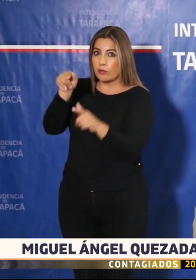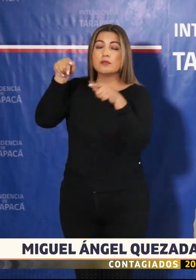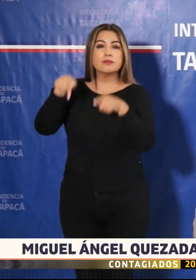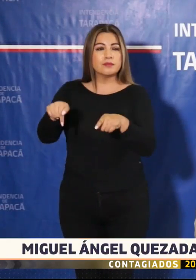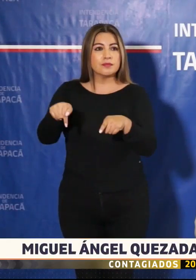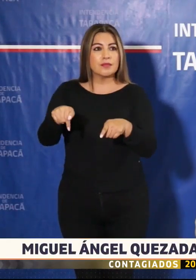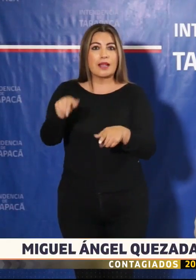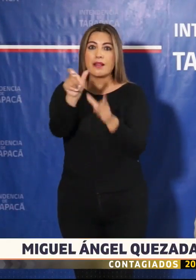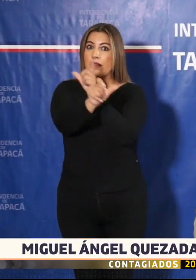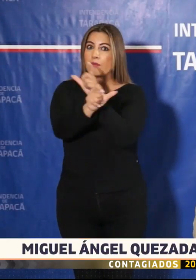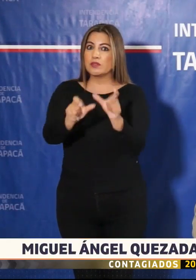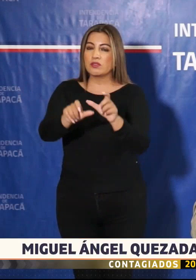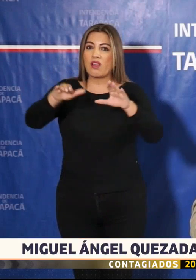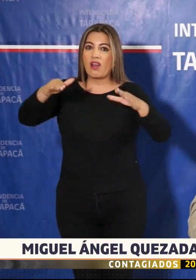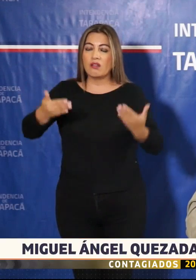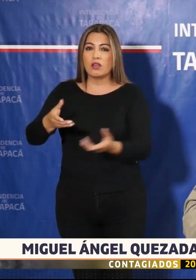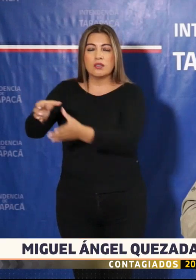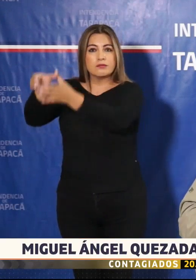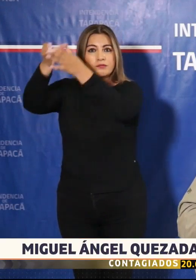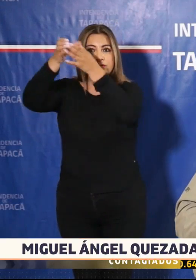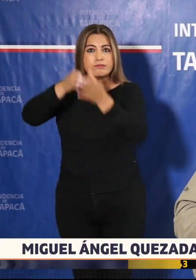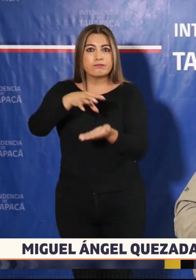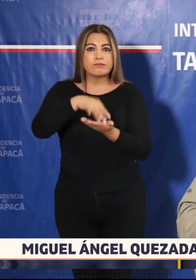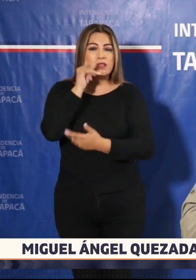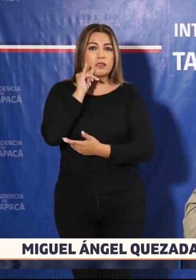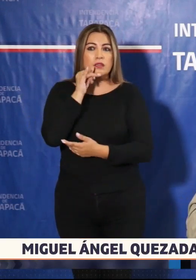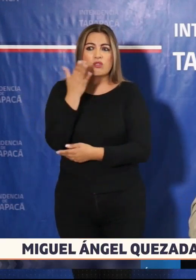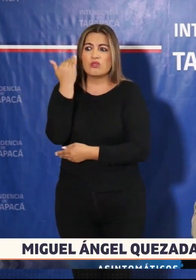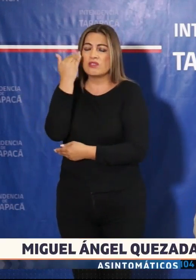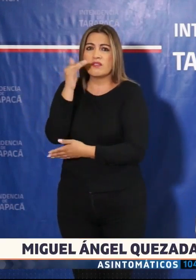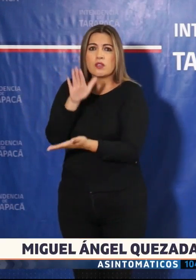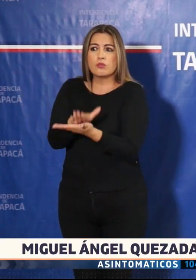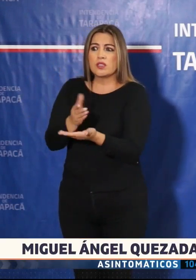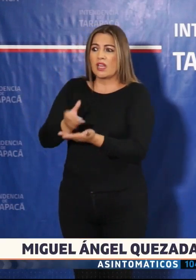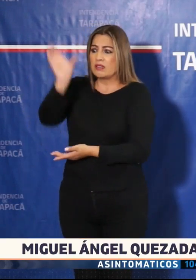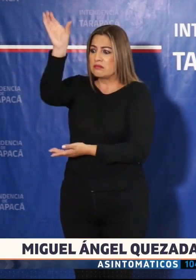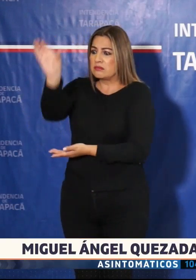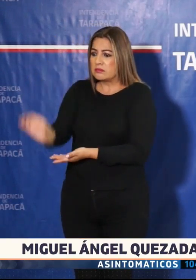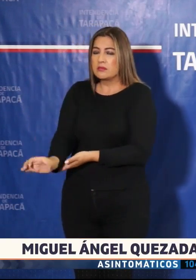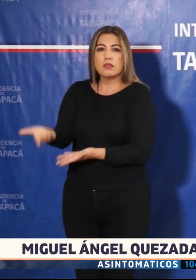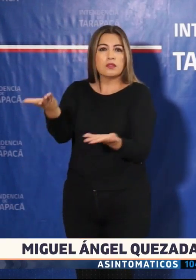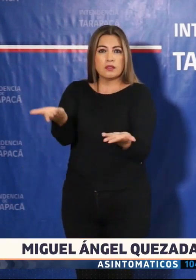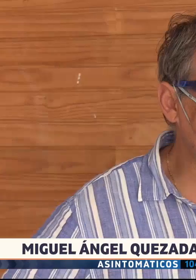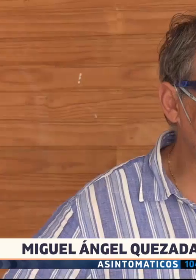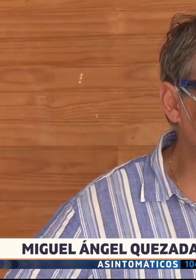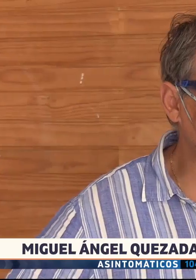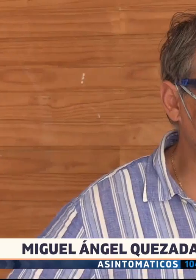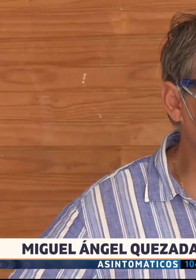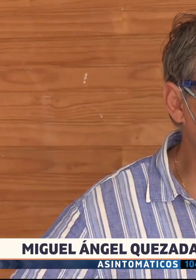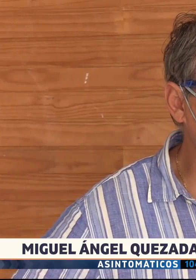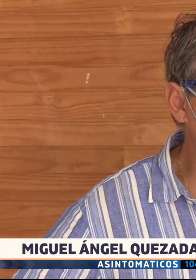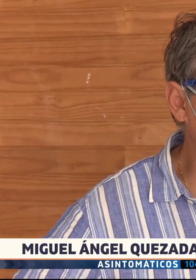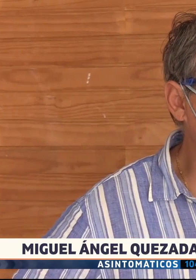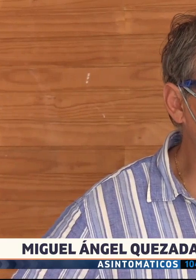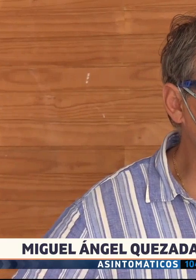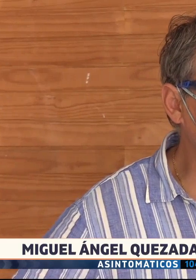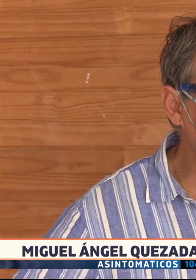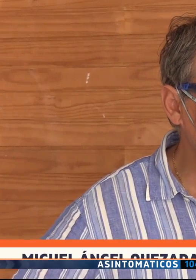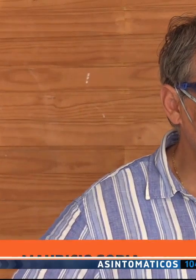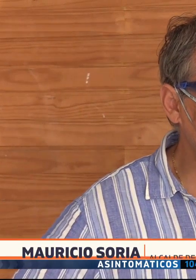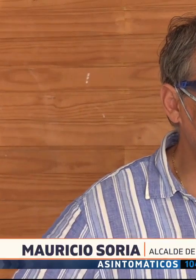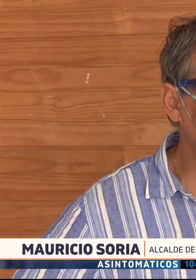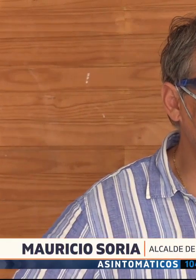obviamente que estas personas que llegaban a nuestra región no sabíamos en qué condiciones venían, cuál era el resguardo que habían tomado. Yo grito al cielo de